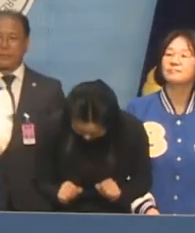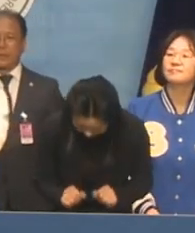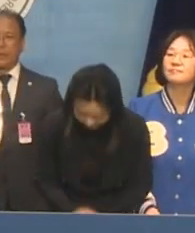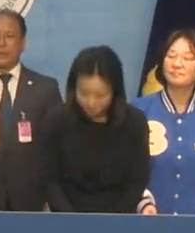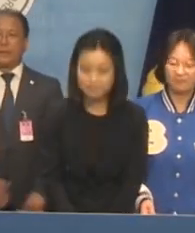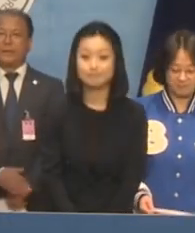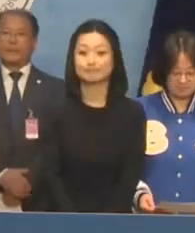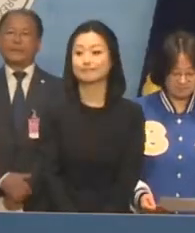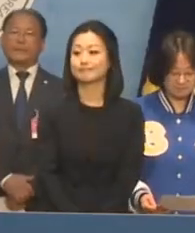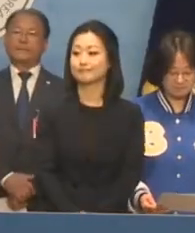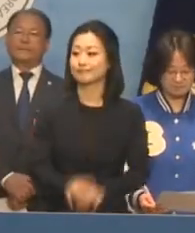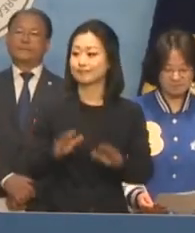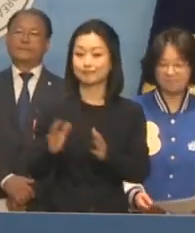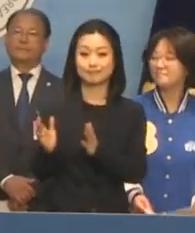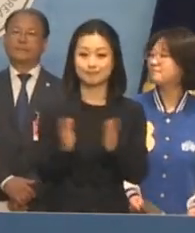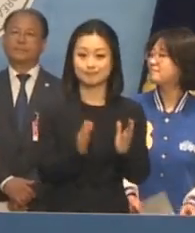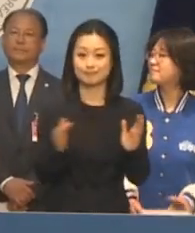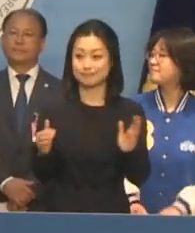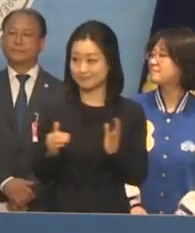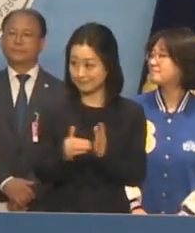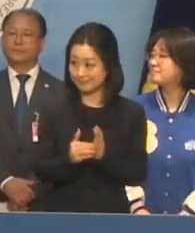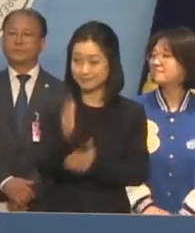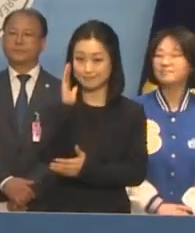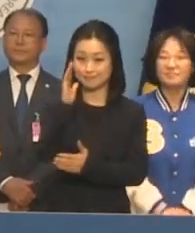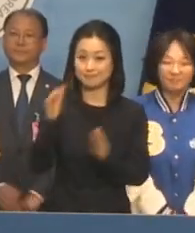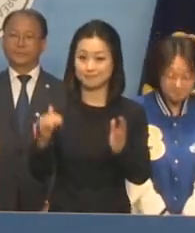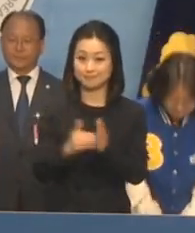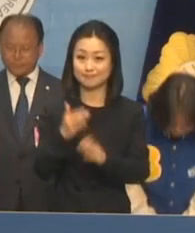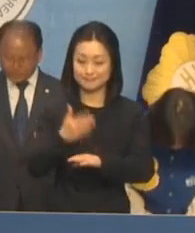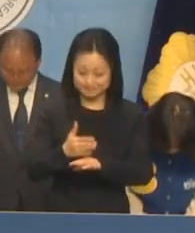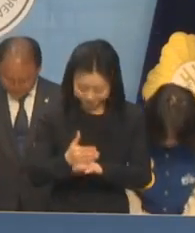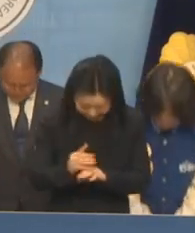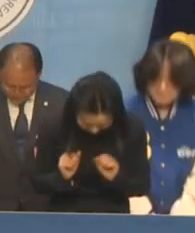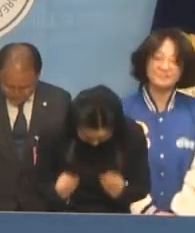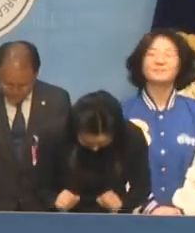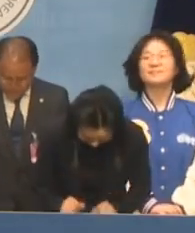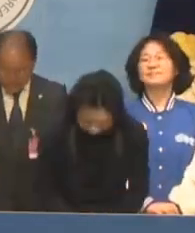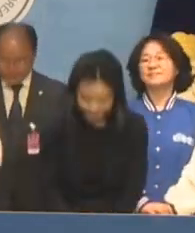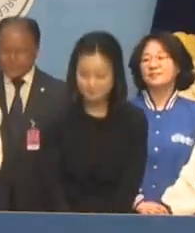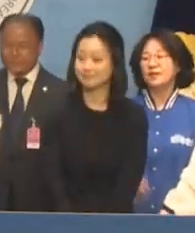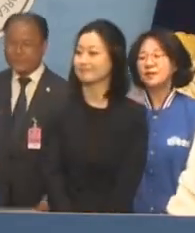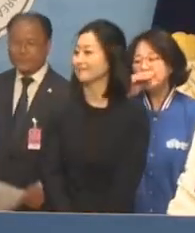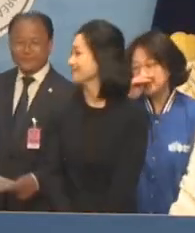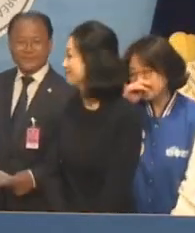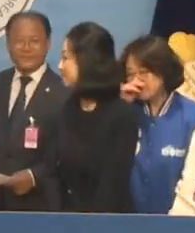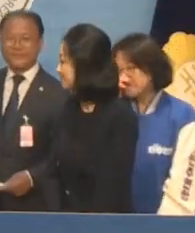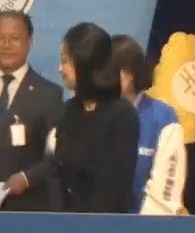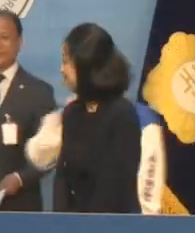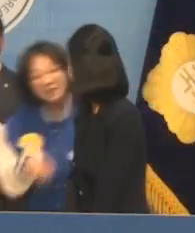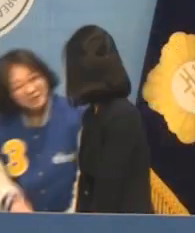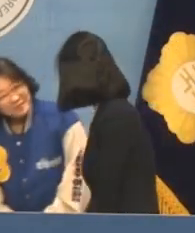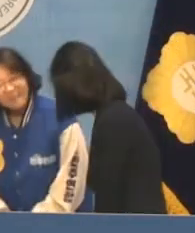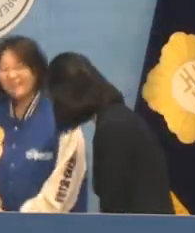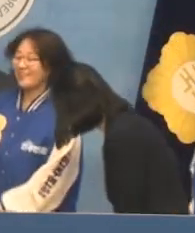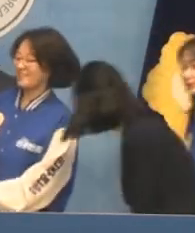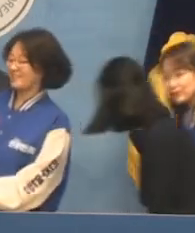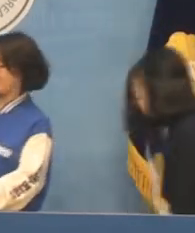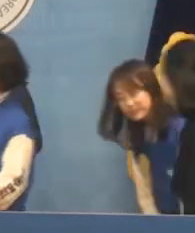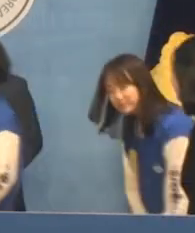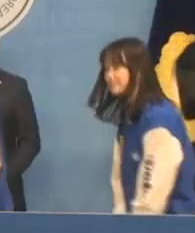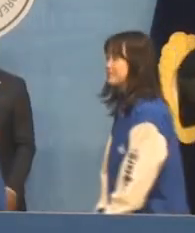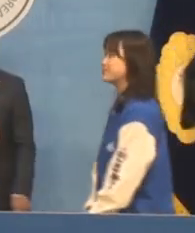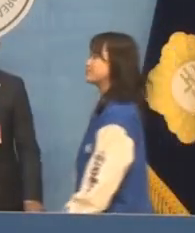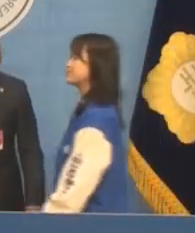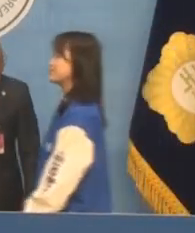네 이상으로 오늘 준비인 기자기 마치도록 하겠습니다 고맙습니다 감사합니다 아 하셨습니다